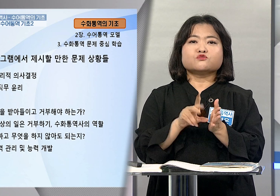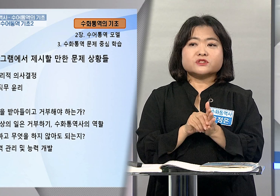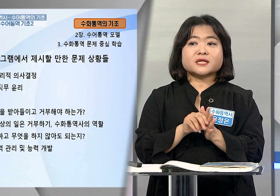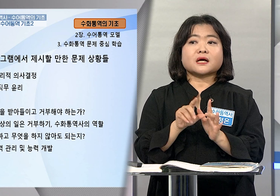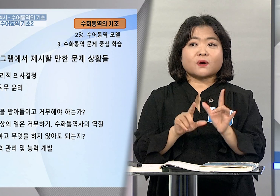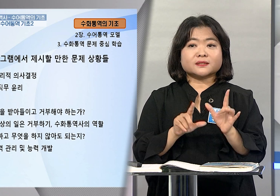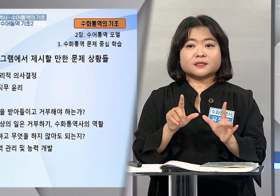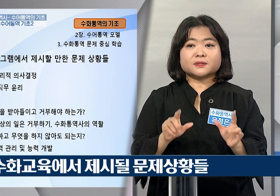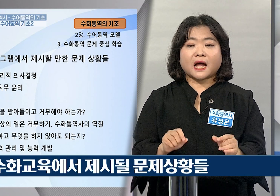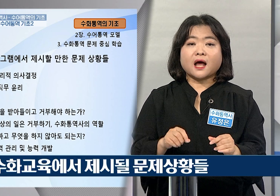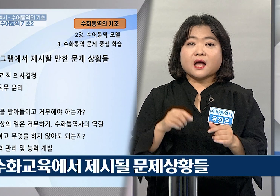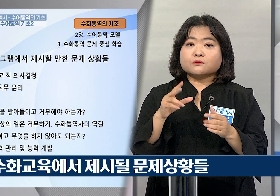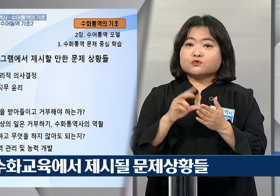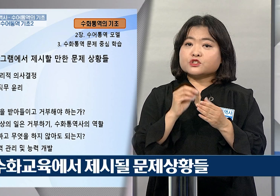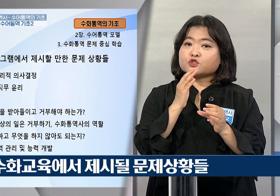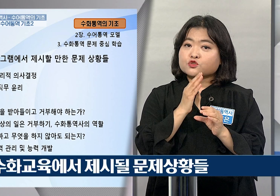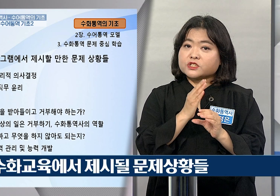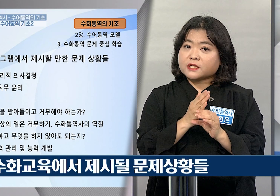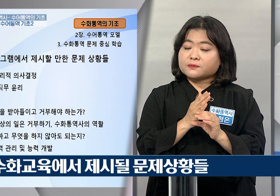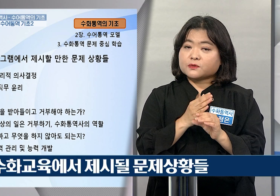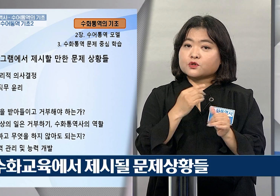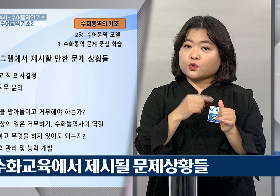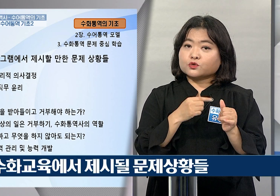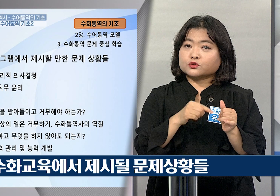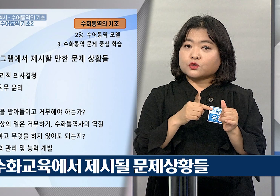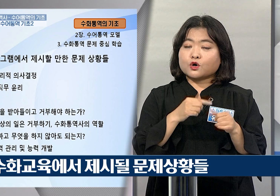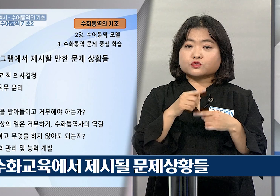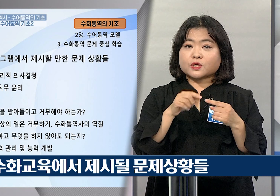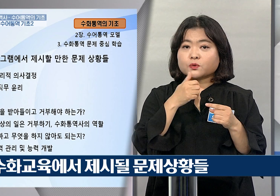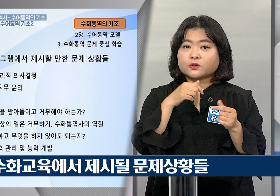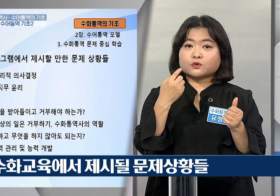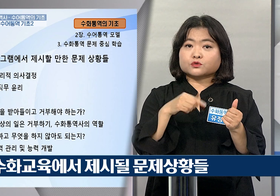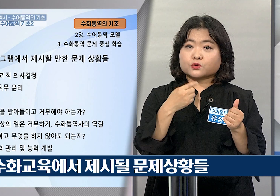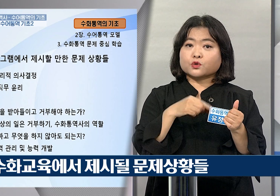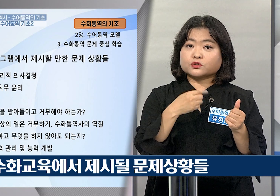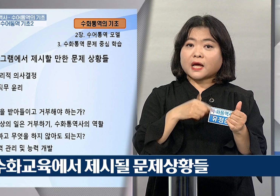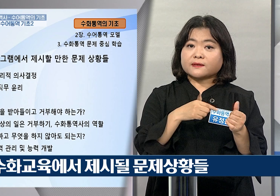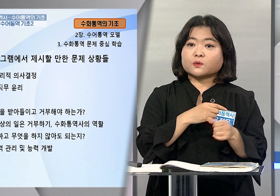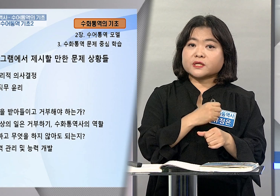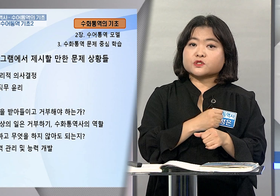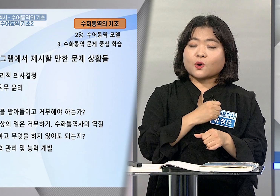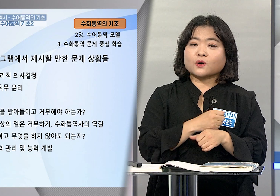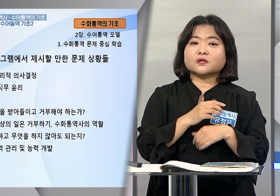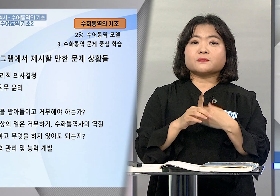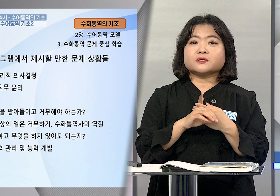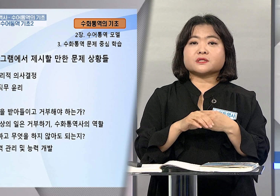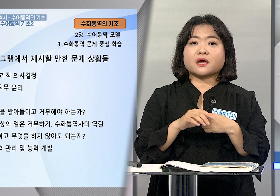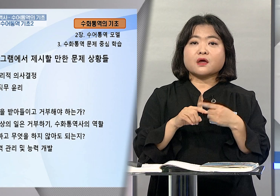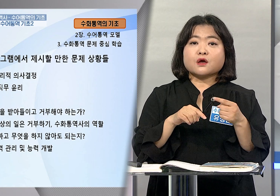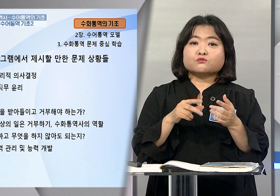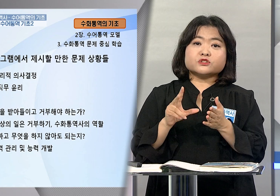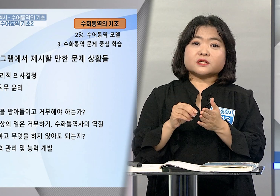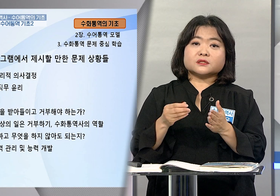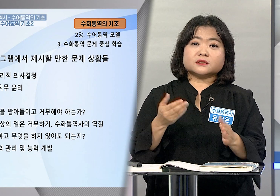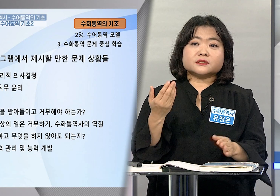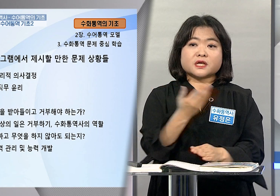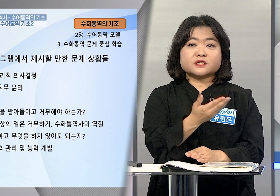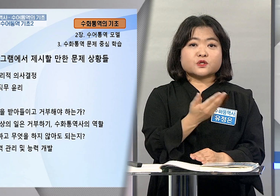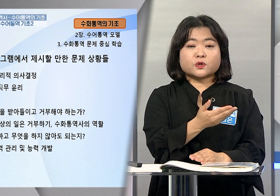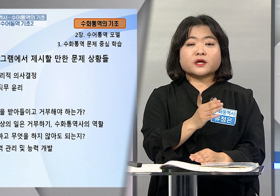문제 상황들입니다. 문제 중심 교육으로 수화통역 교육을 한다고 했죠. 그러면 이제 문제를 제시해